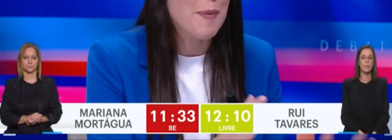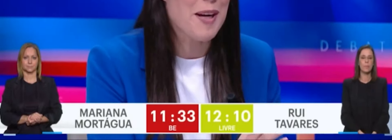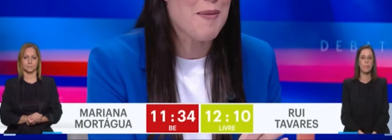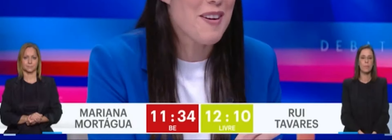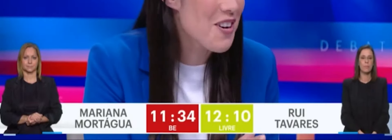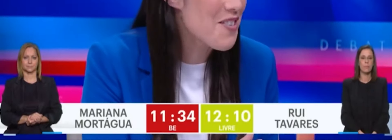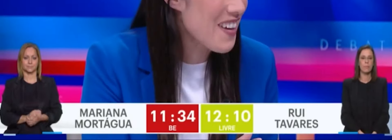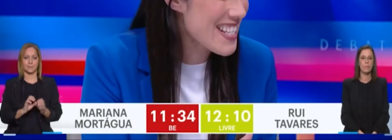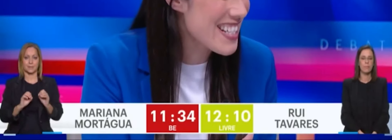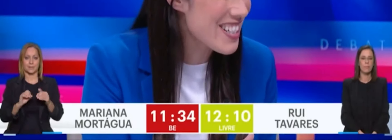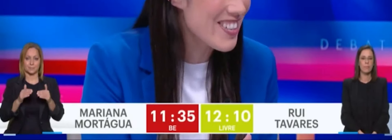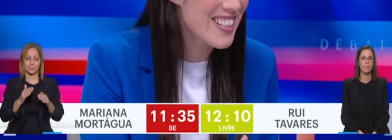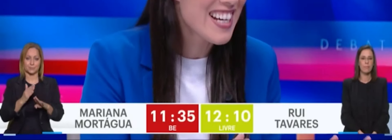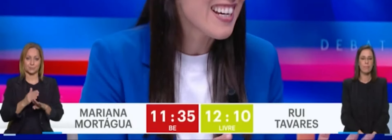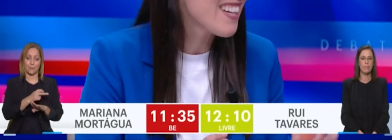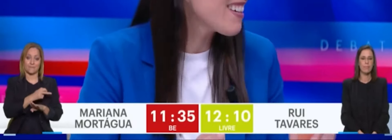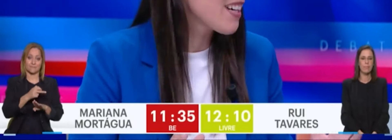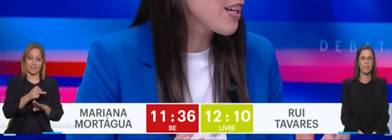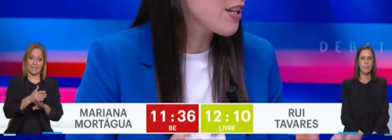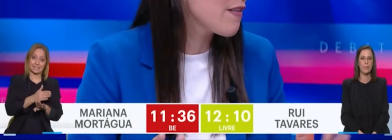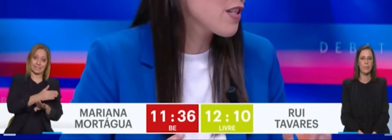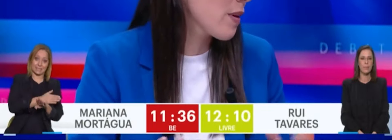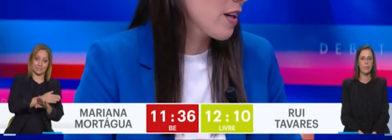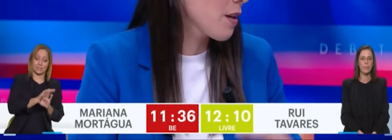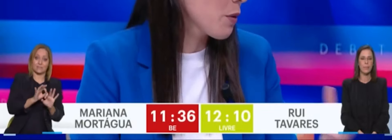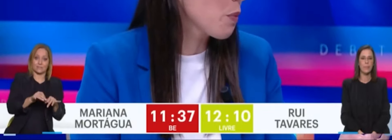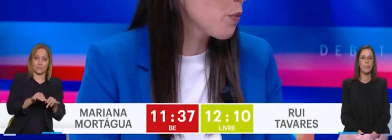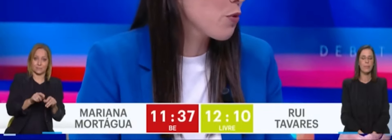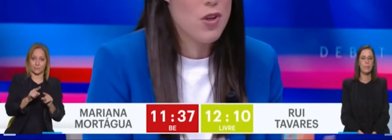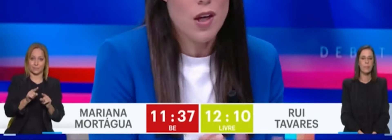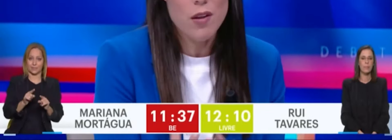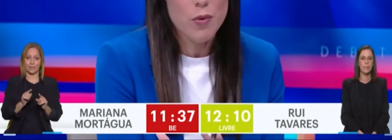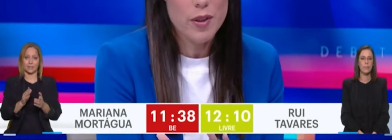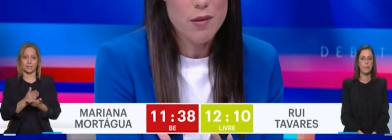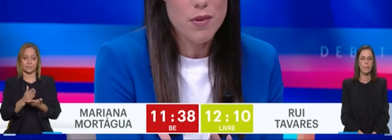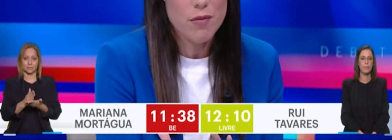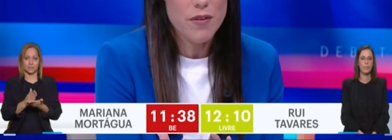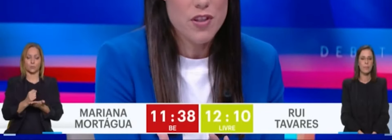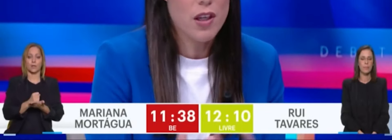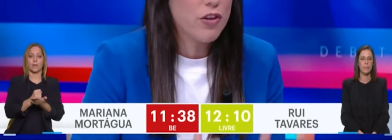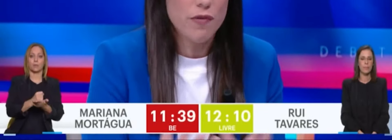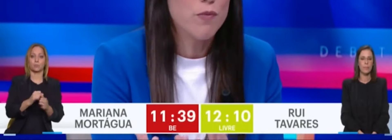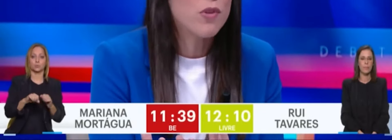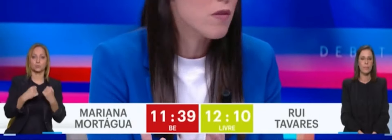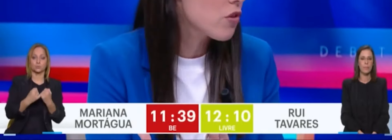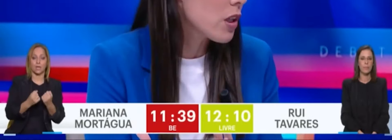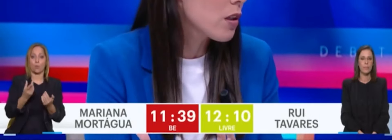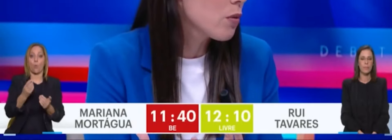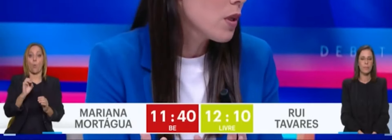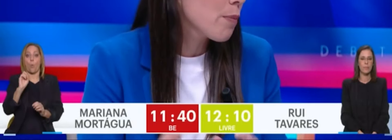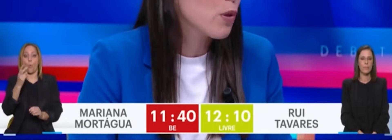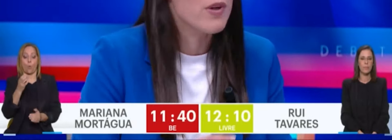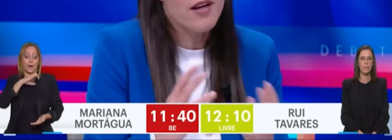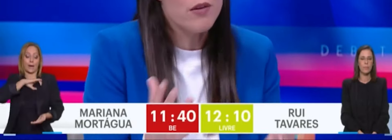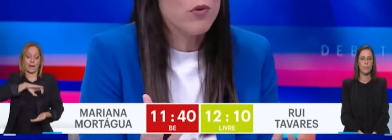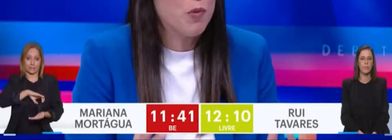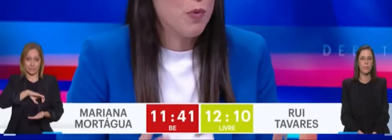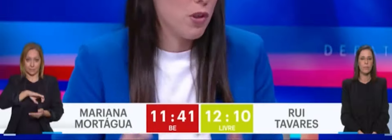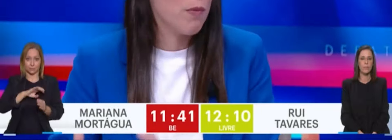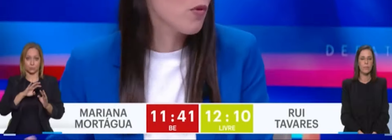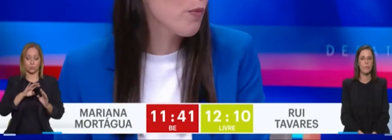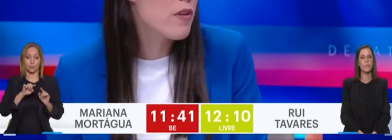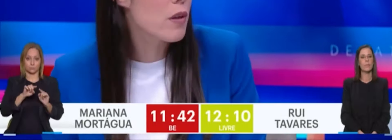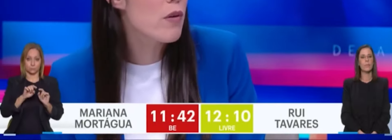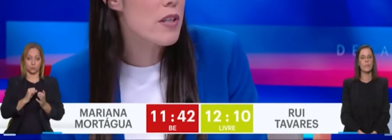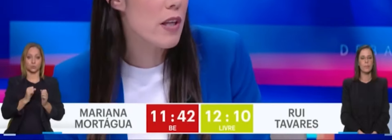primeiro lugar para gravar só a frase anterior e a divisão er entre o apoio social ou um rendimento un sal acho que devemos distingui-lo para não criar ilusões